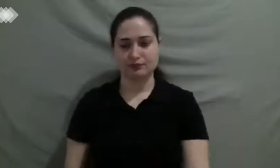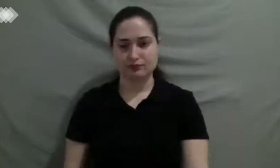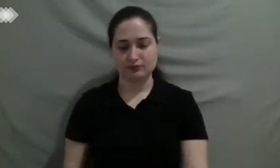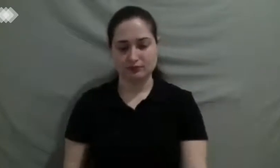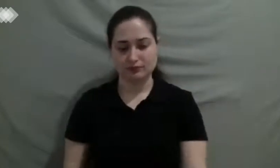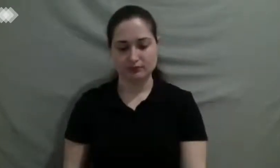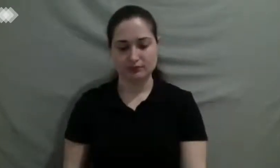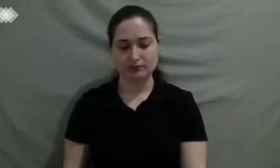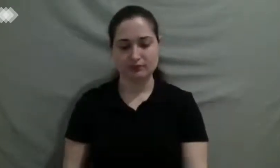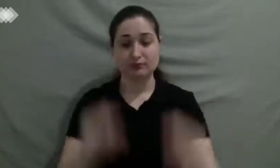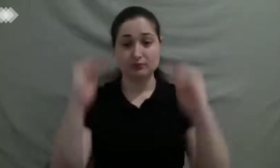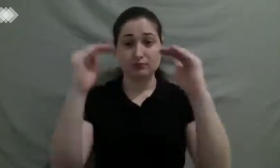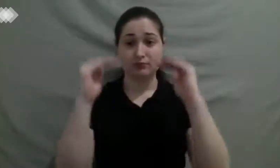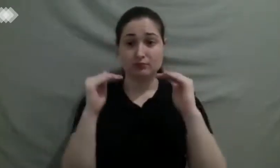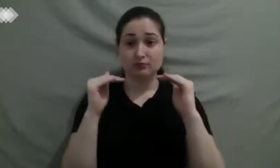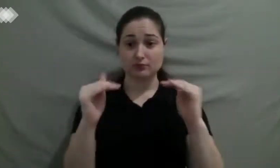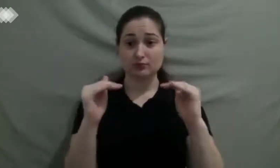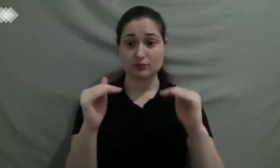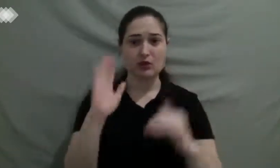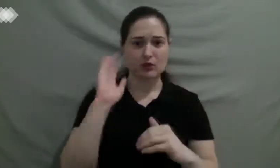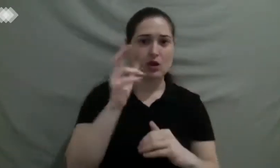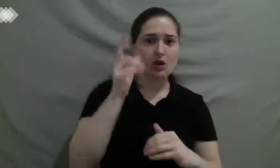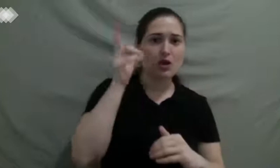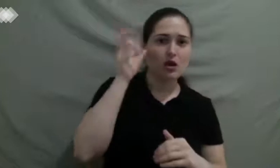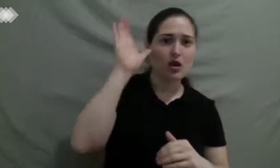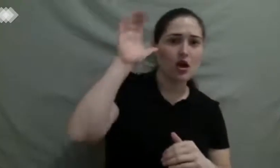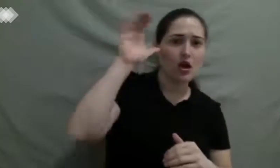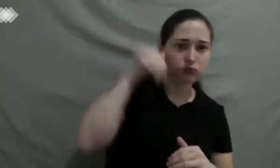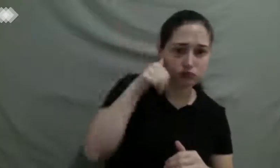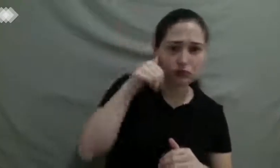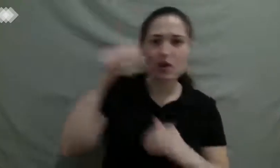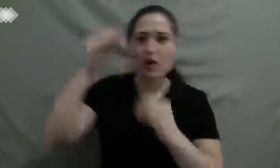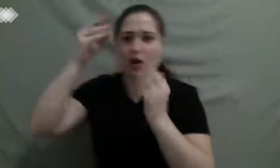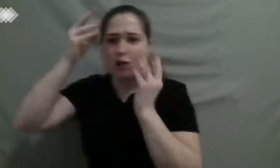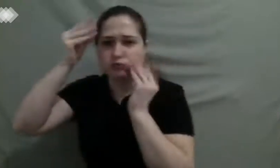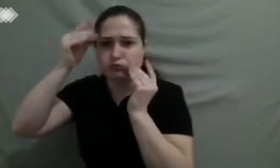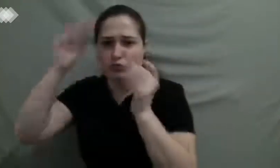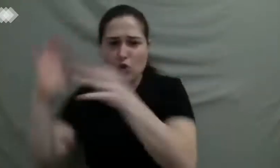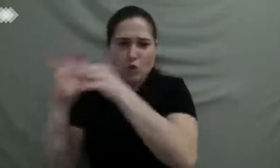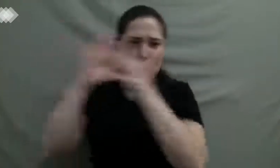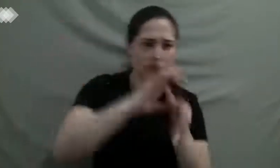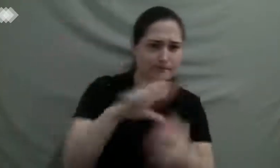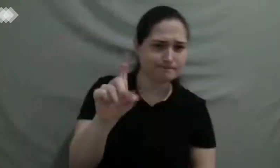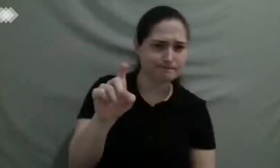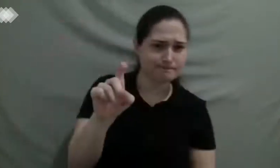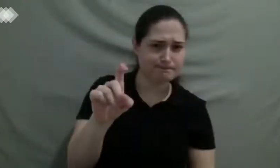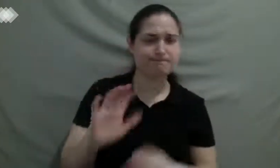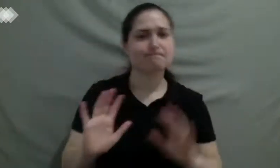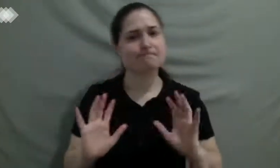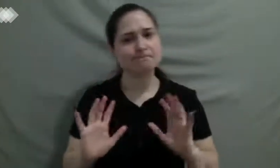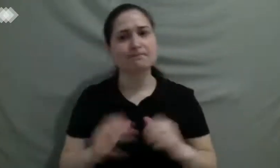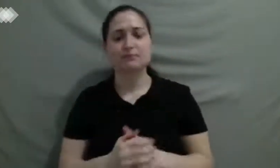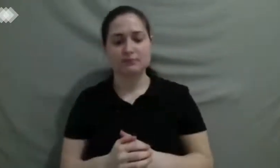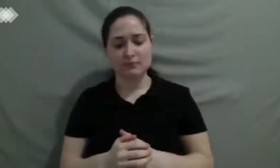¿Existe una conexión entre la pérdida de la audición y la capacidad cognitiva? Bueno, tiene que haber hay